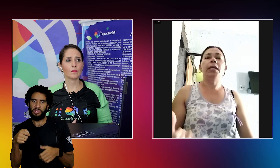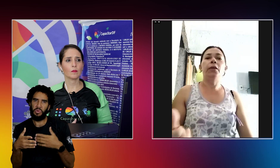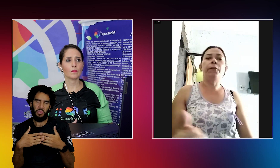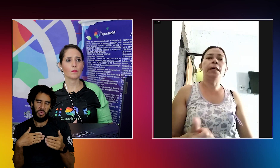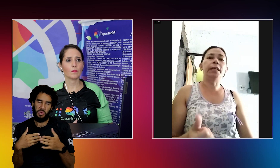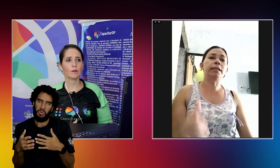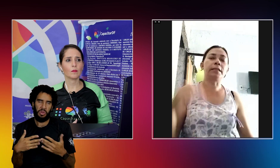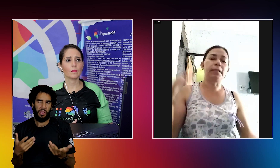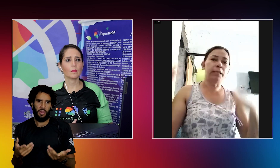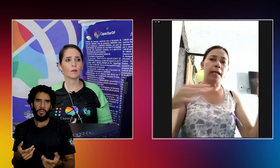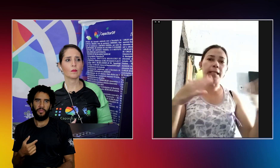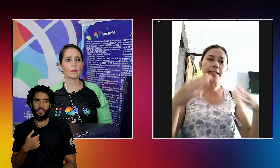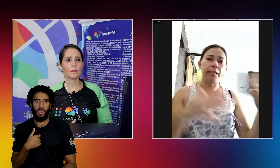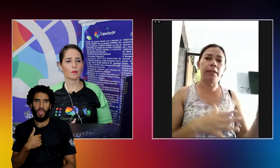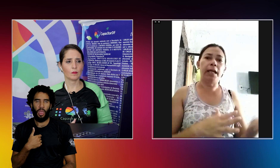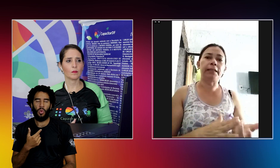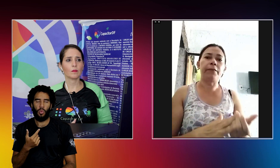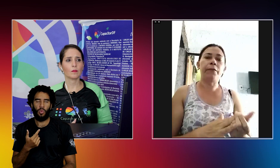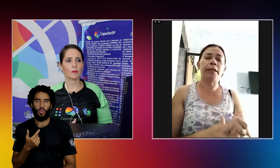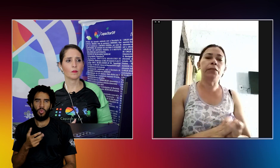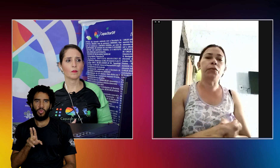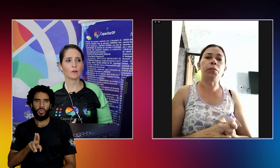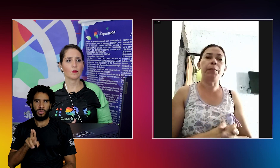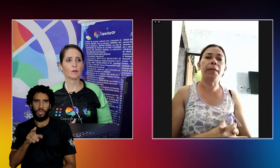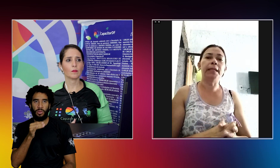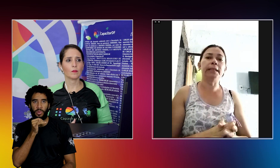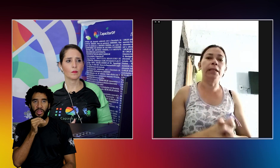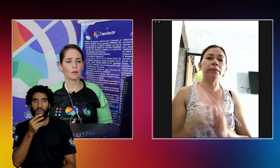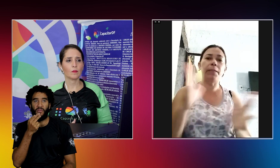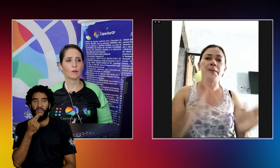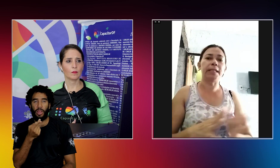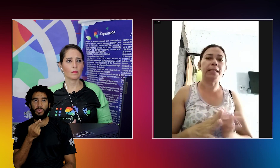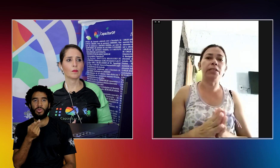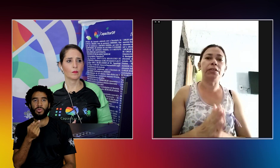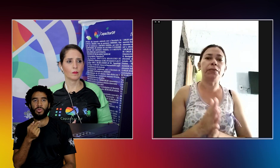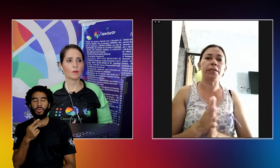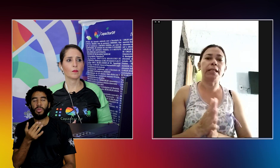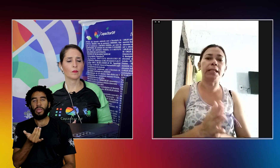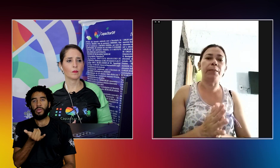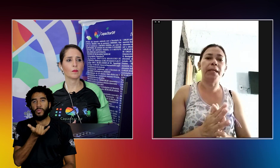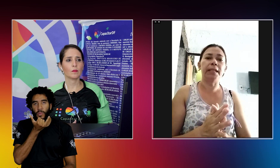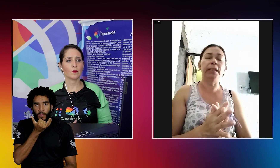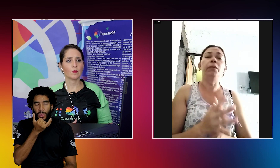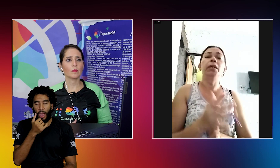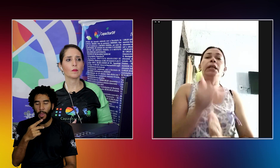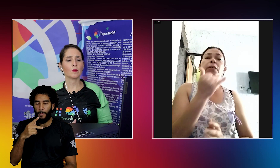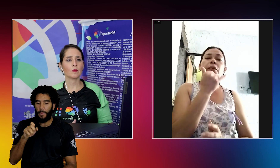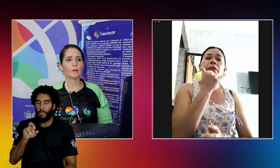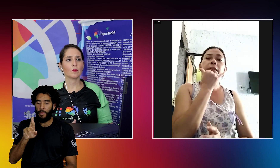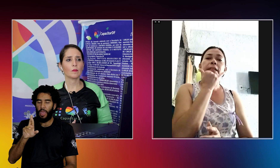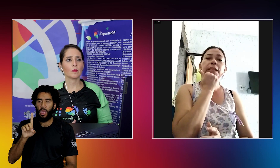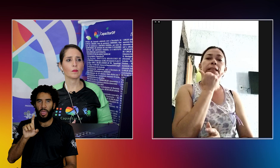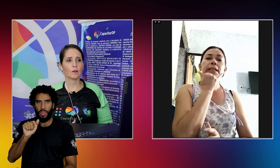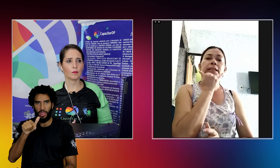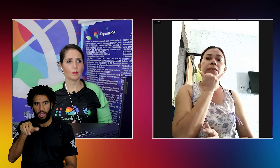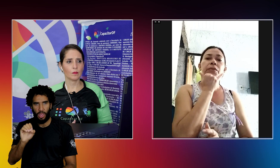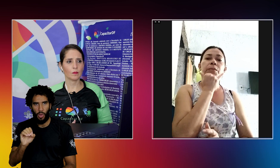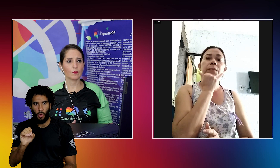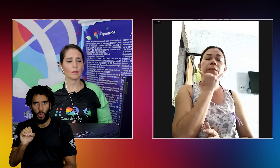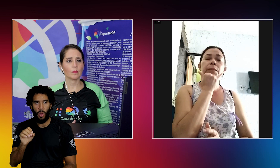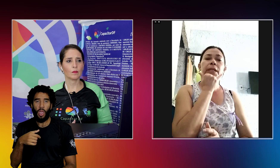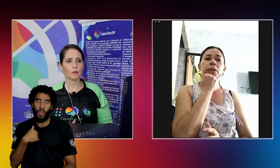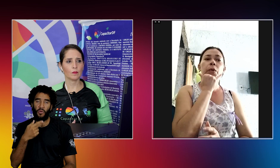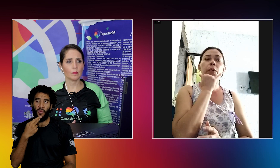Eu fiz, na questão lá, estava falando sobre perdão, da presença de Deus trazia perdão, eu coloquei que Deus